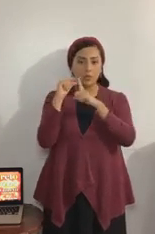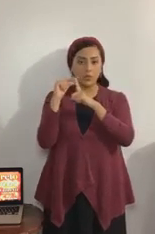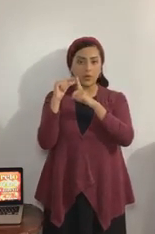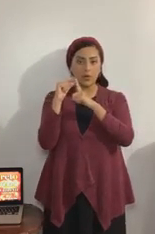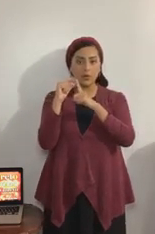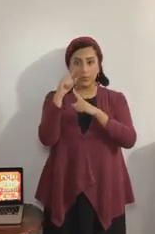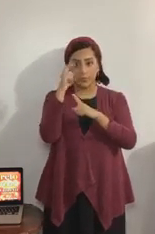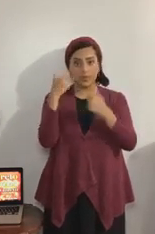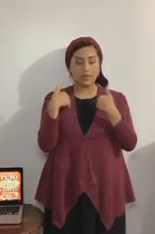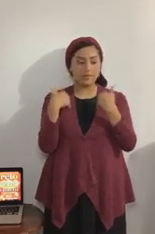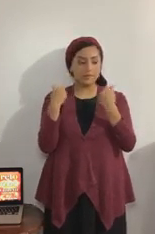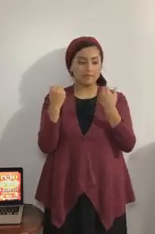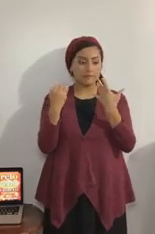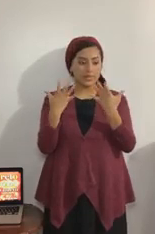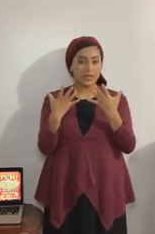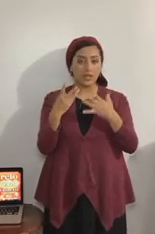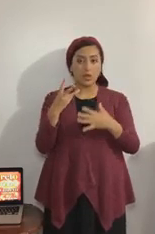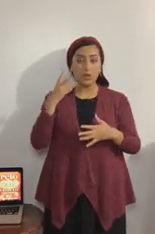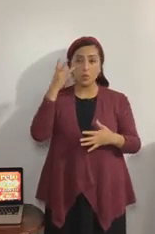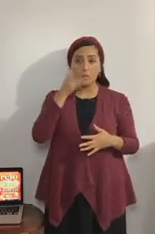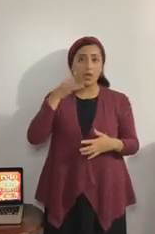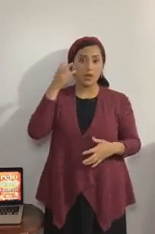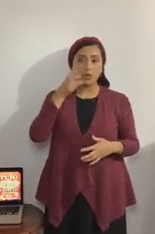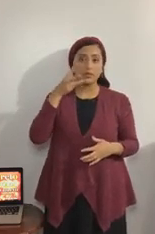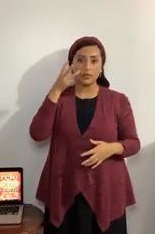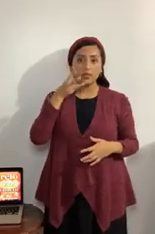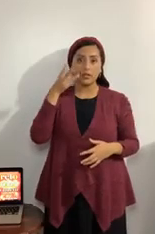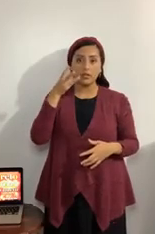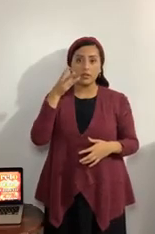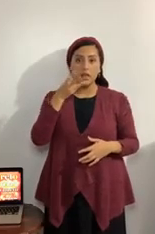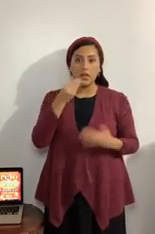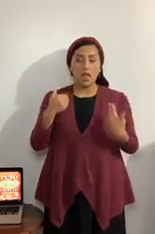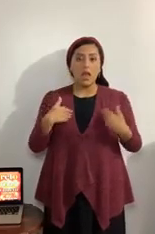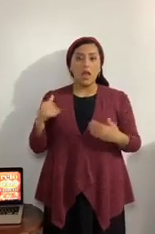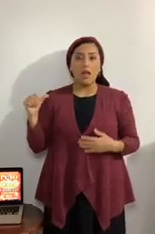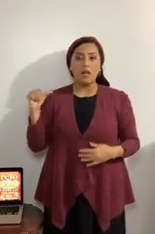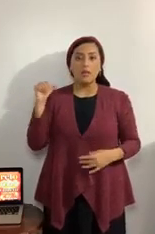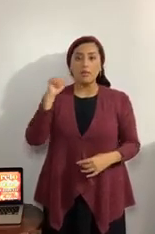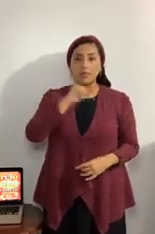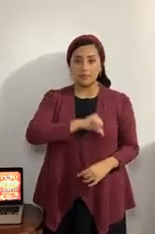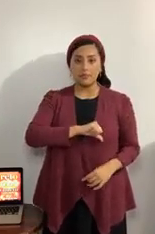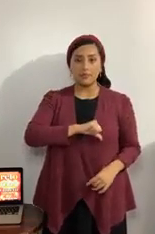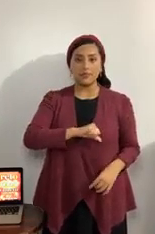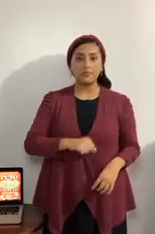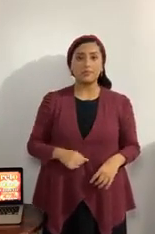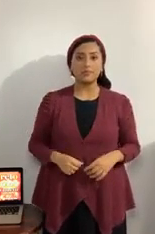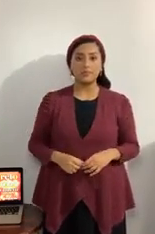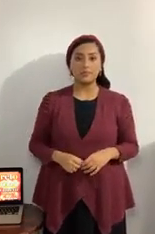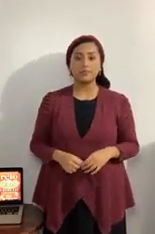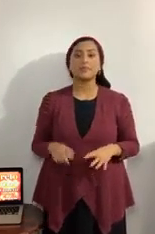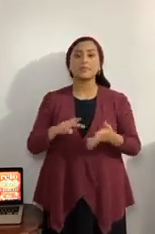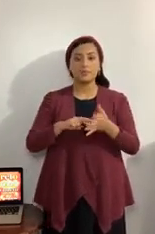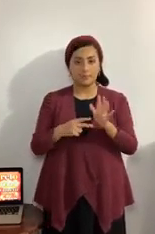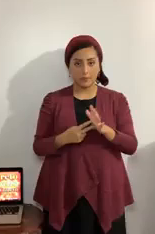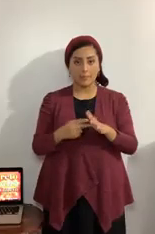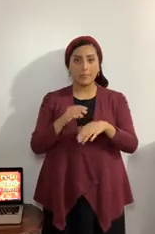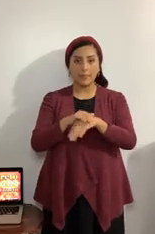hay mucho vino, o sea, mucho alcohol, y hay embriaguez. Eso quiere decir en inglés, entonces traducido al